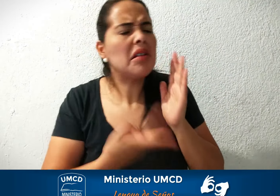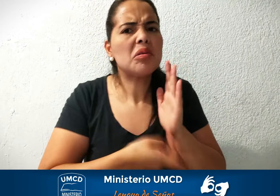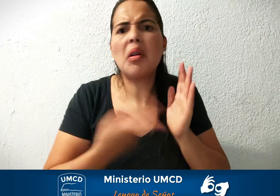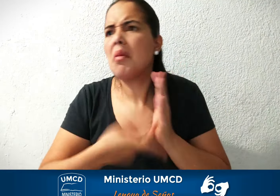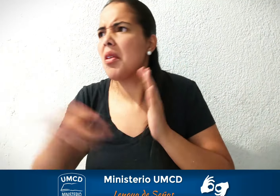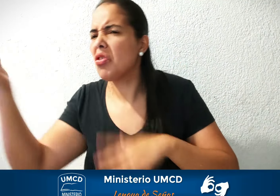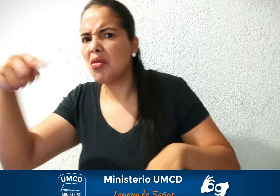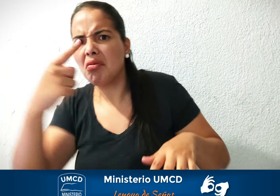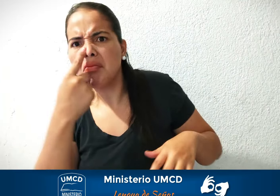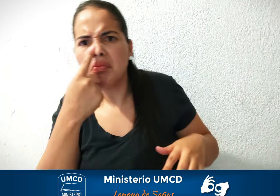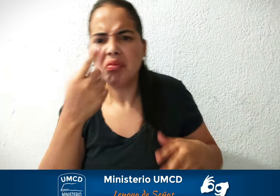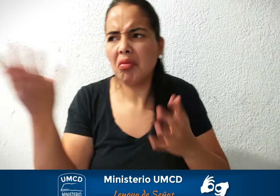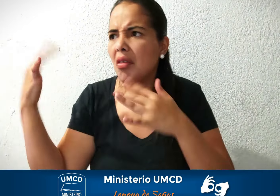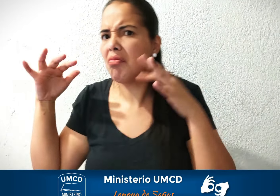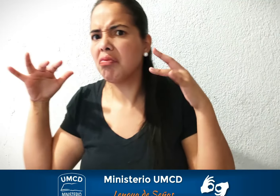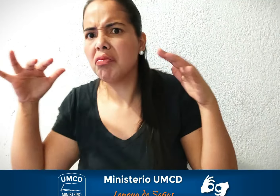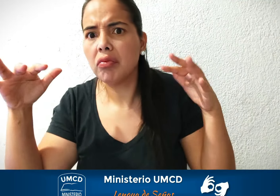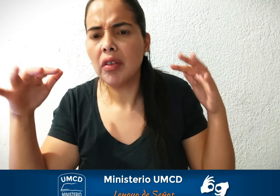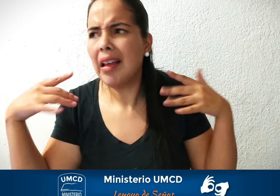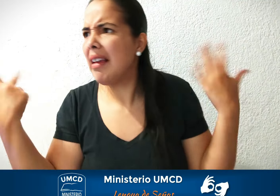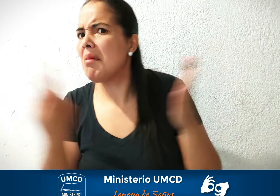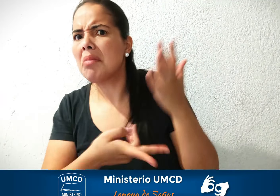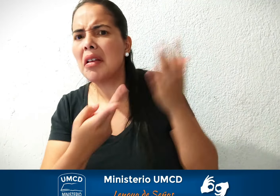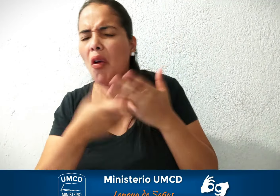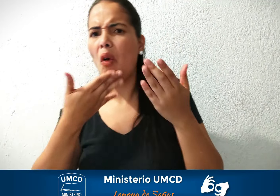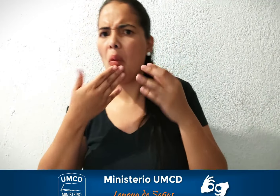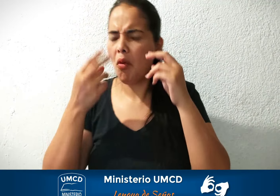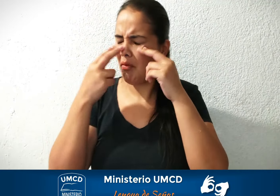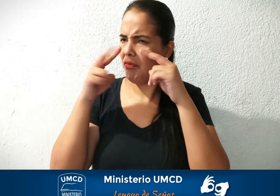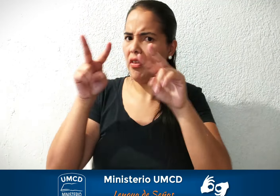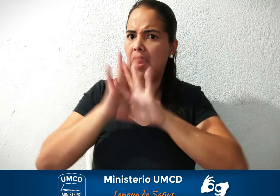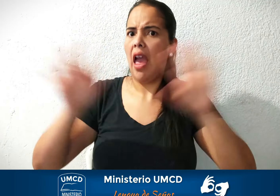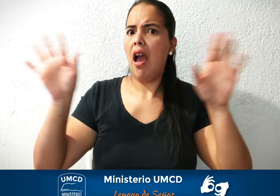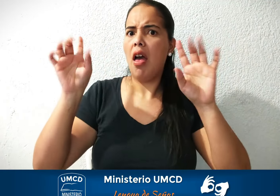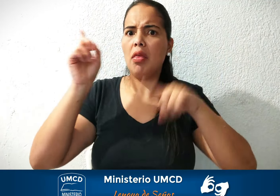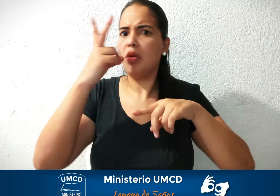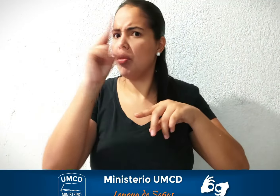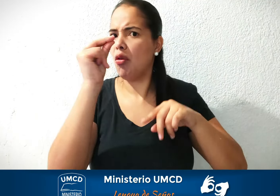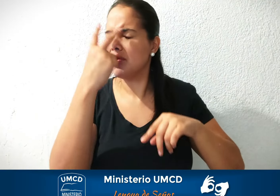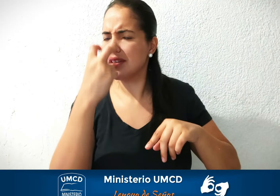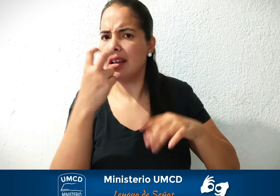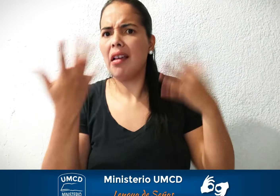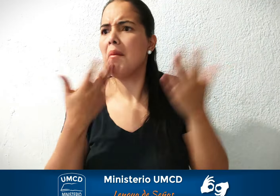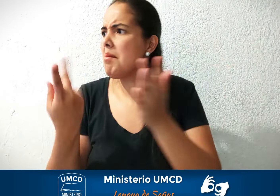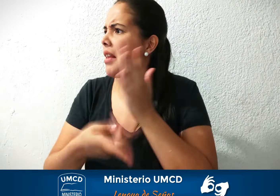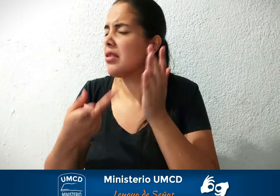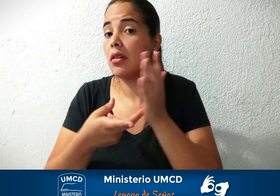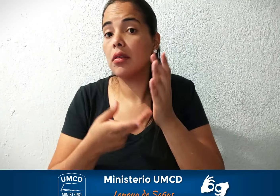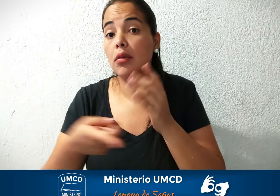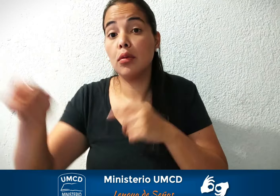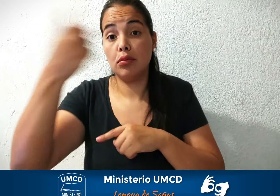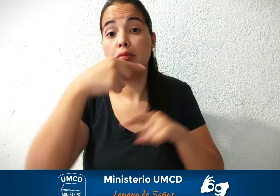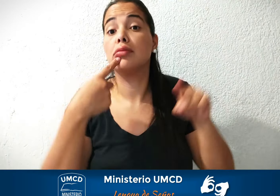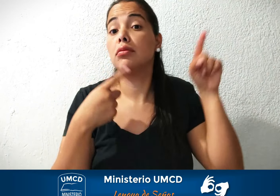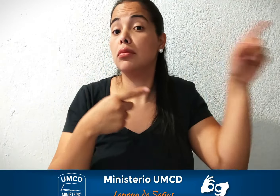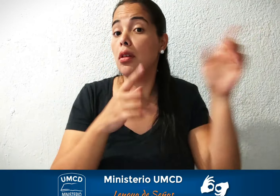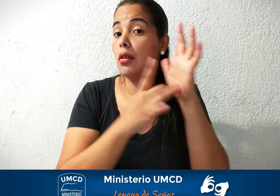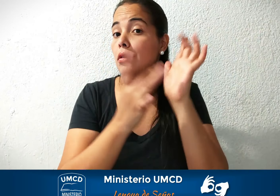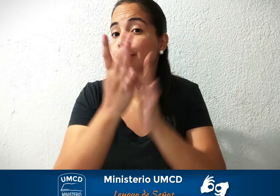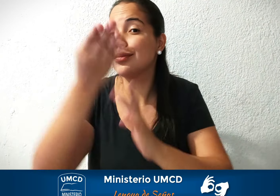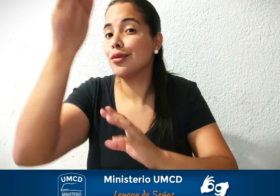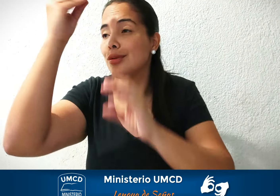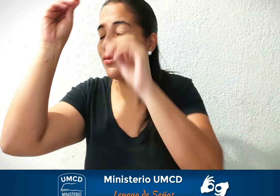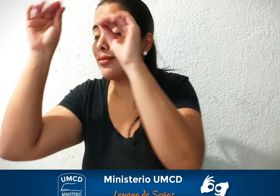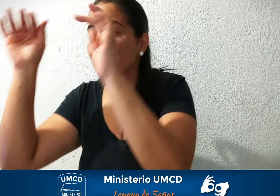era lo que había pasado y se armó un revuelo muy grande en torno a este milagro. Pero es